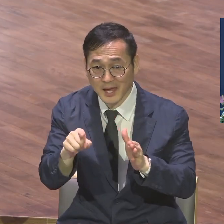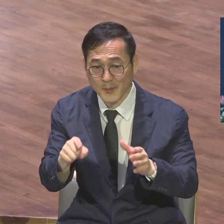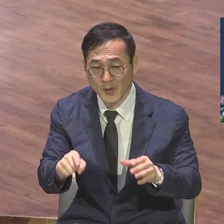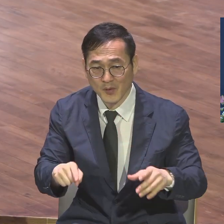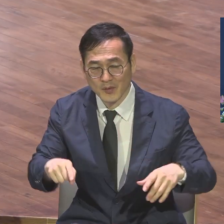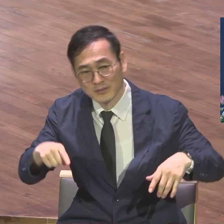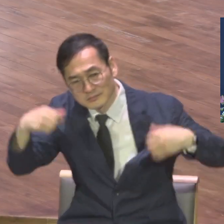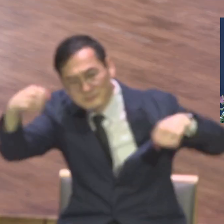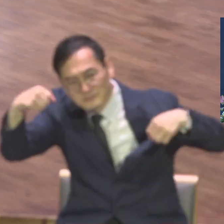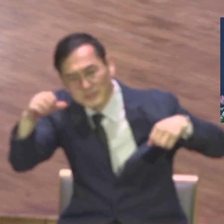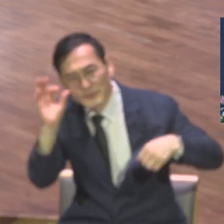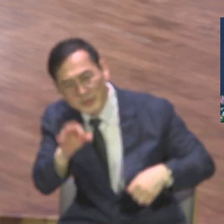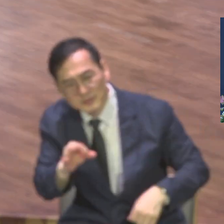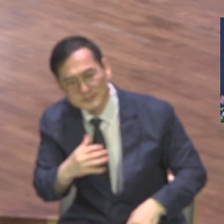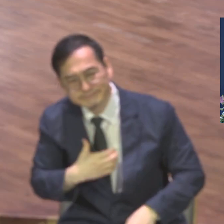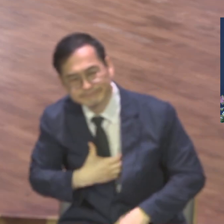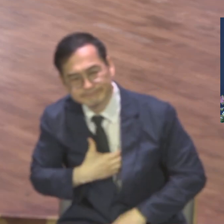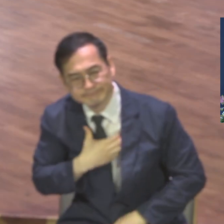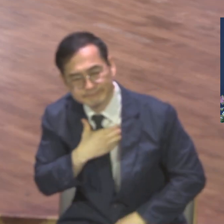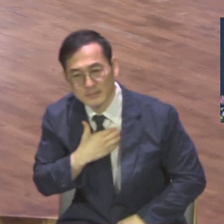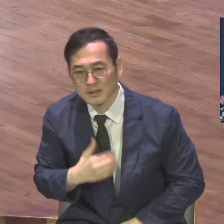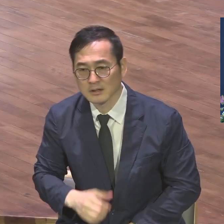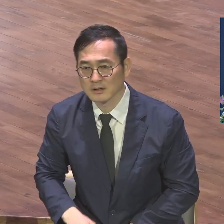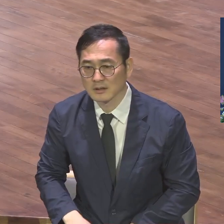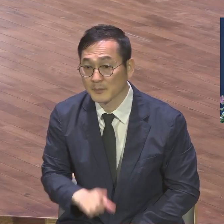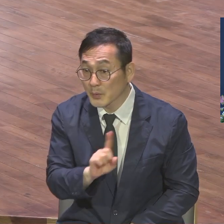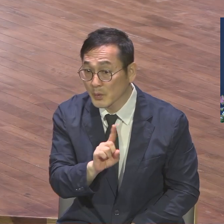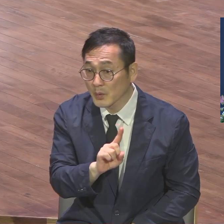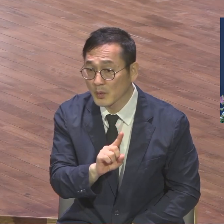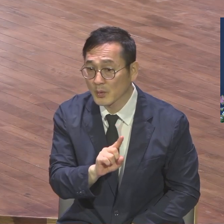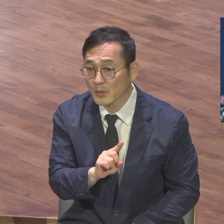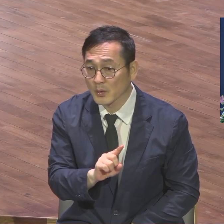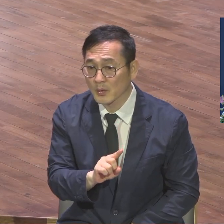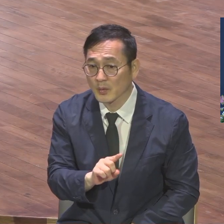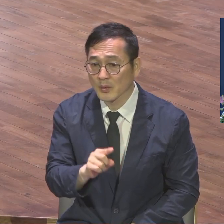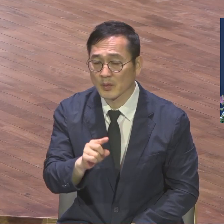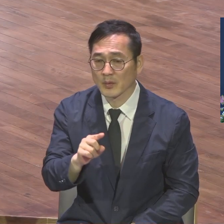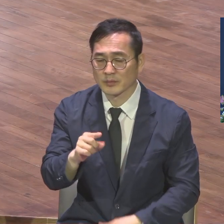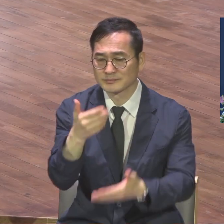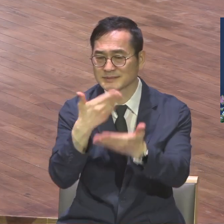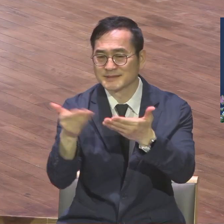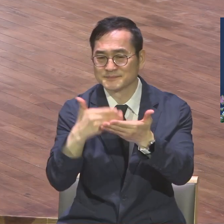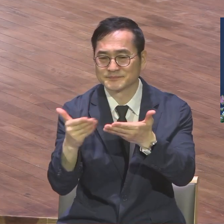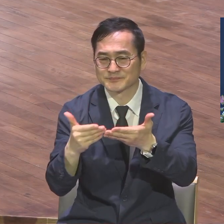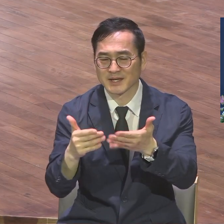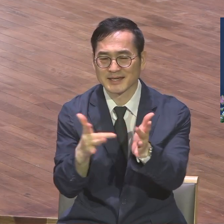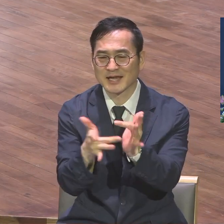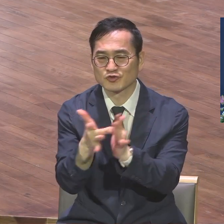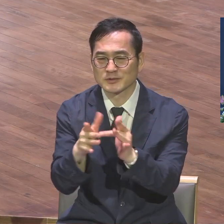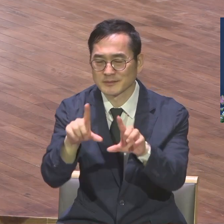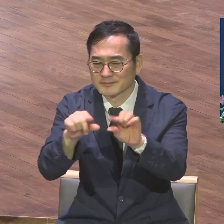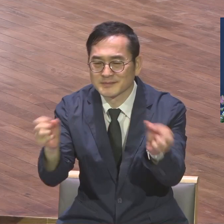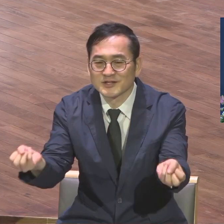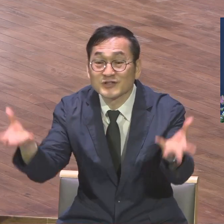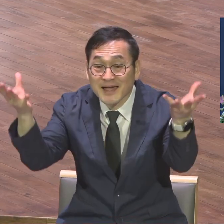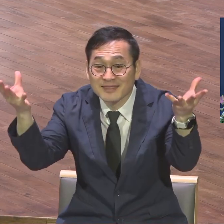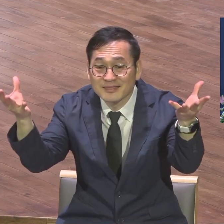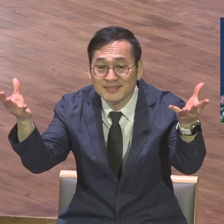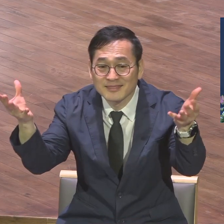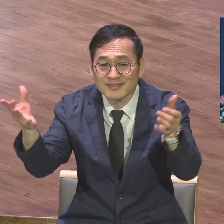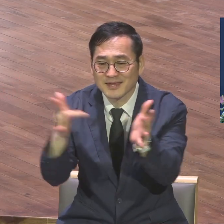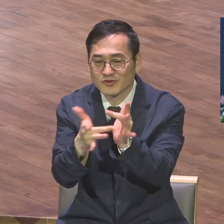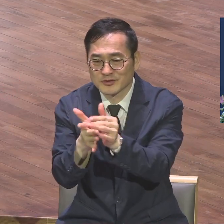패러디에서 거센 논란이 일어나고 있습니다. 개회식에서 레오나르도 다빈치, 우리 뉴스 잠깐 나왔지만은 그 영화